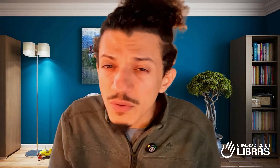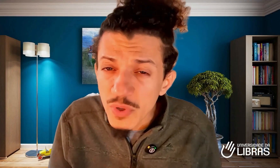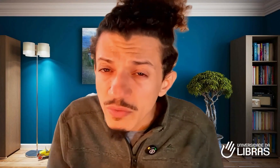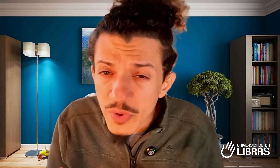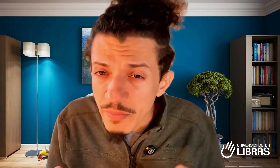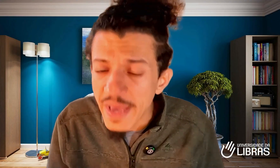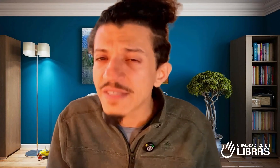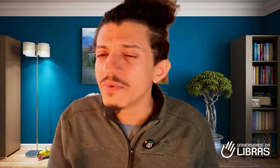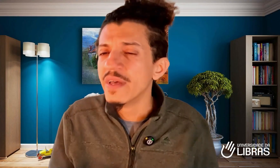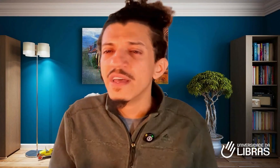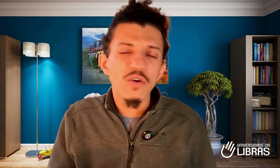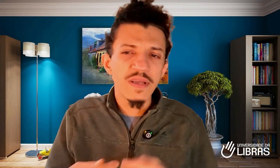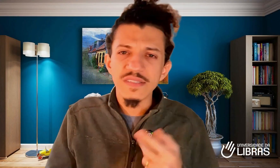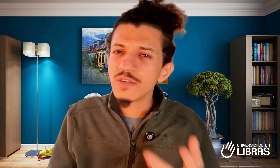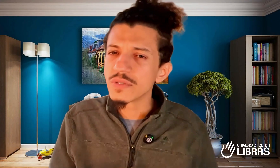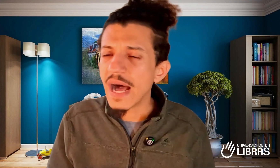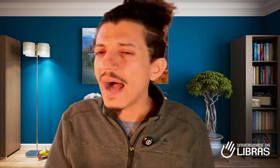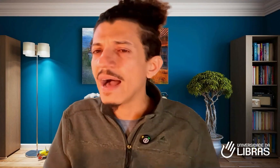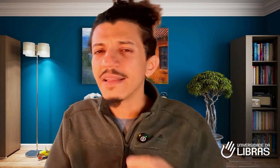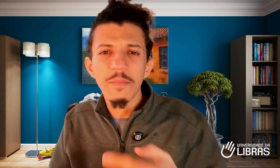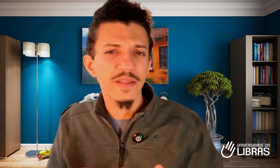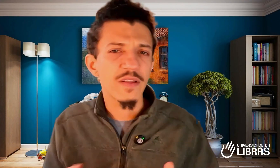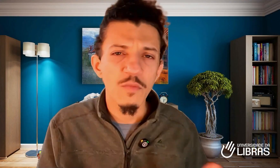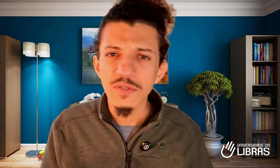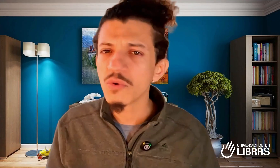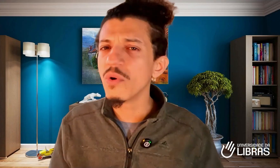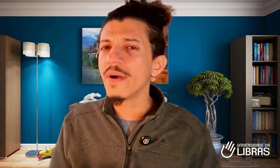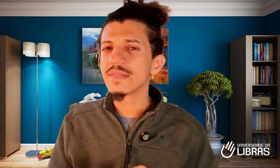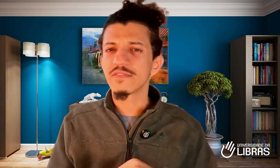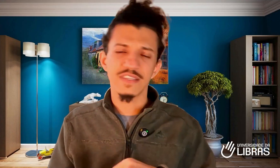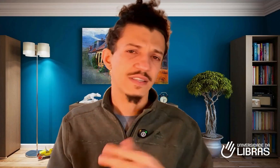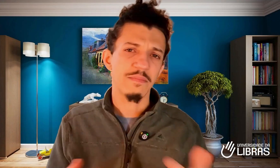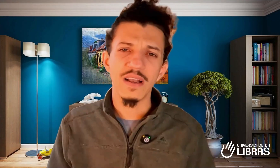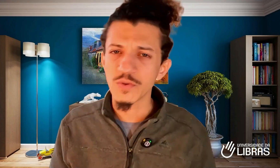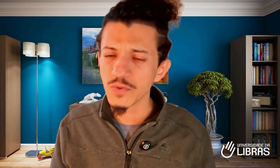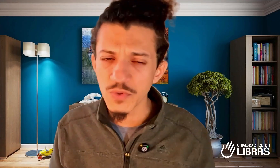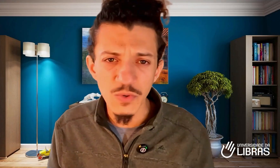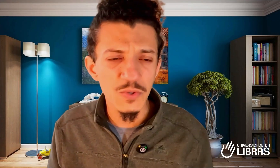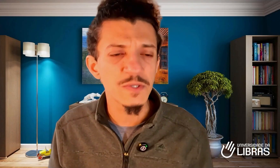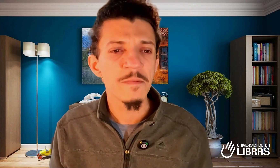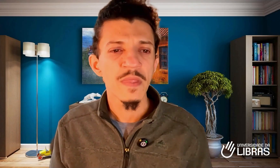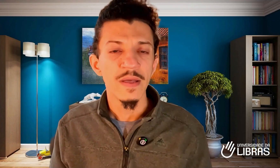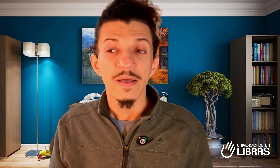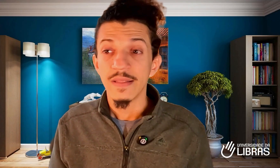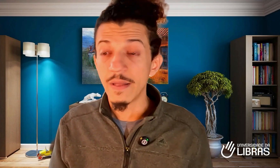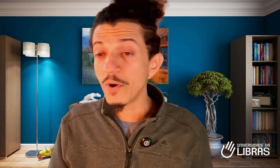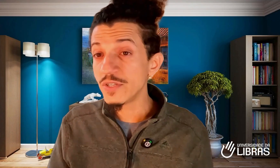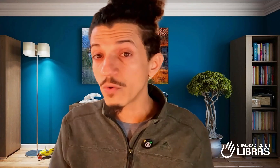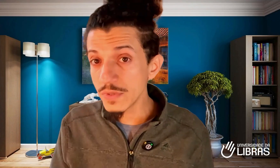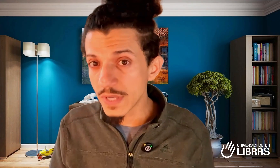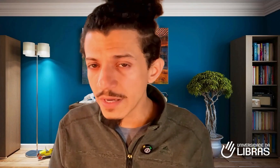muito, muito, muito mesmo, e comecei a ajudar, a interpretar algumas coisas, fazer trabalhos com surdos.